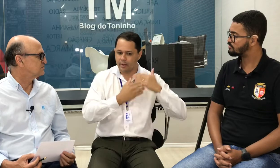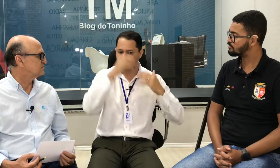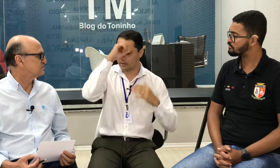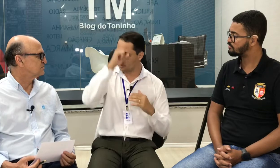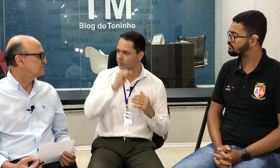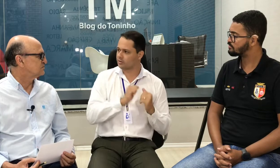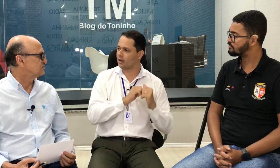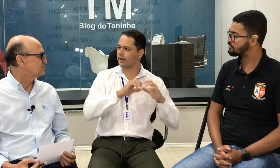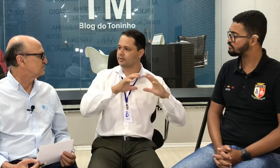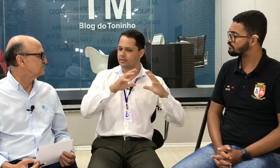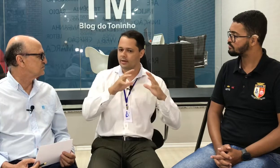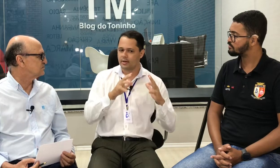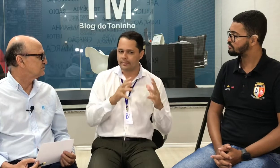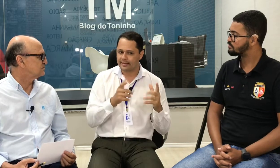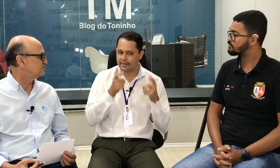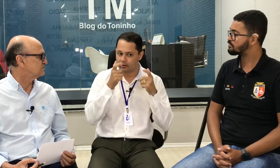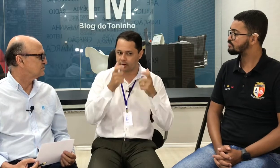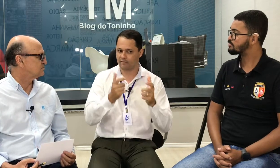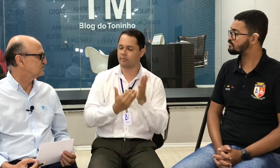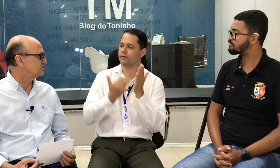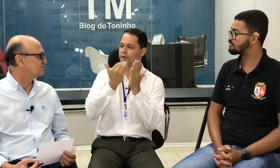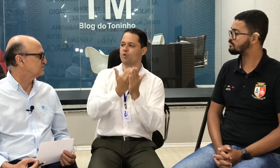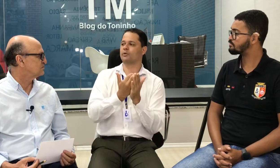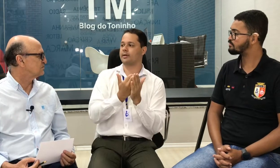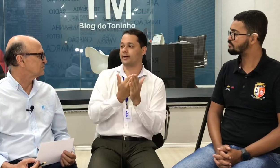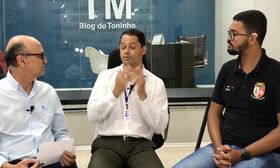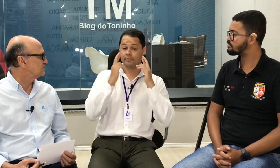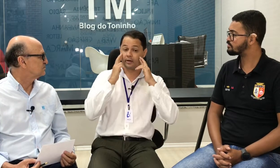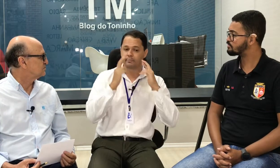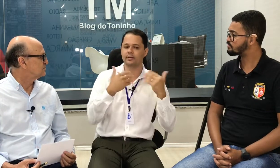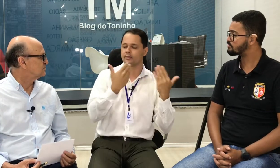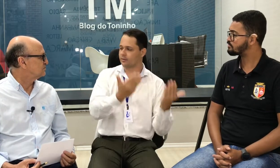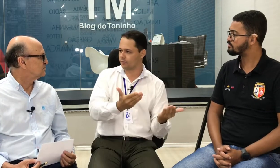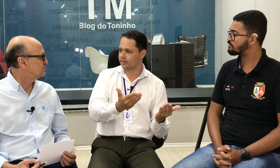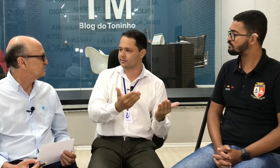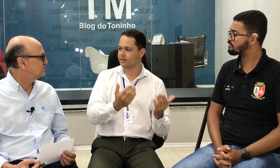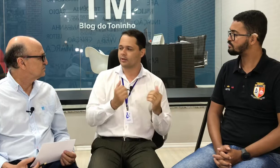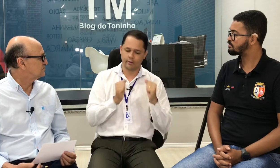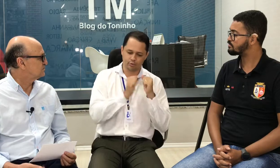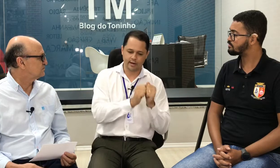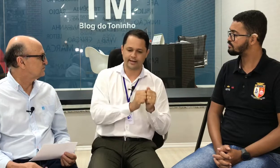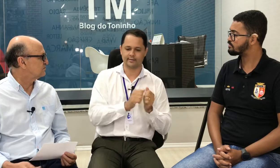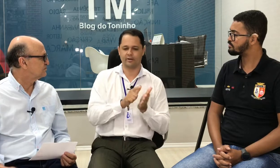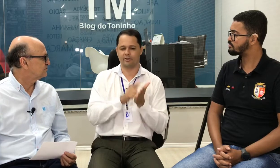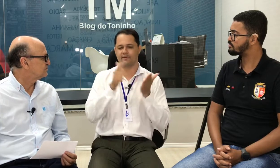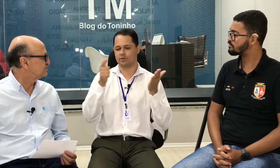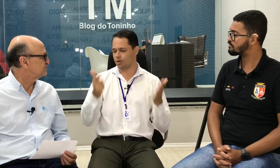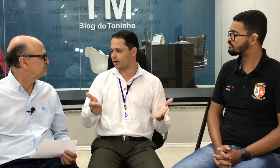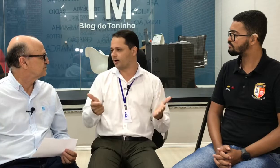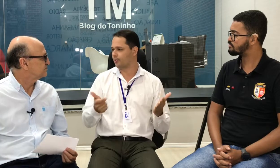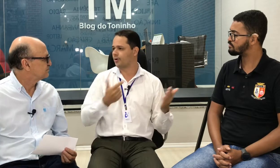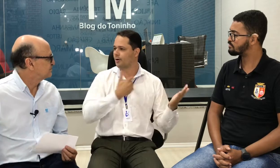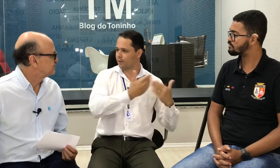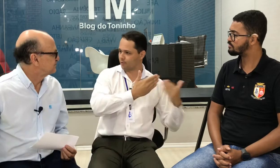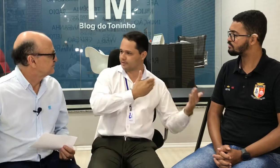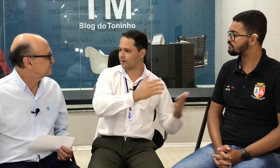a língua de sinais e me interessando cada vez mais pela comunidade, respeitando eles. Eu ia muito na casa deles e levava jornal para conversar com